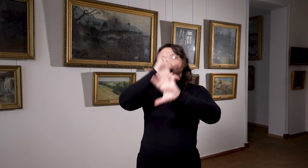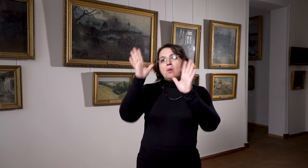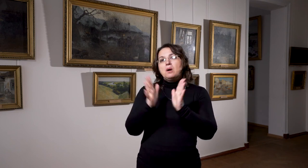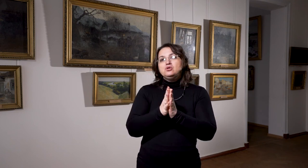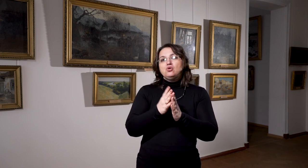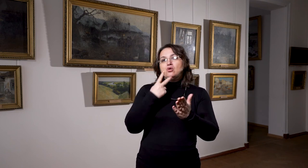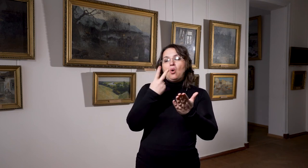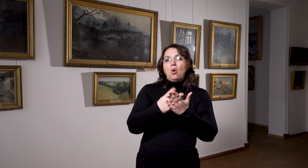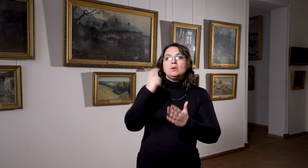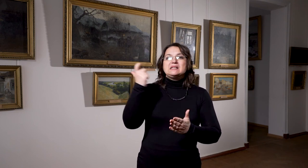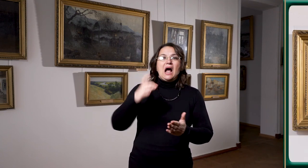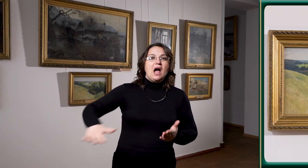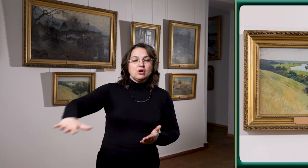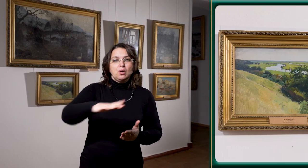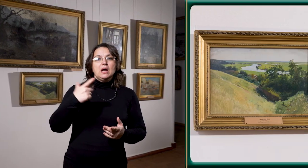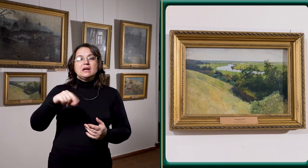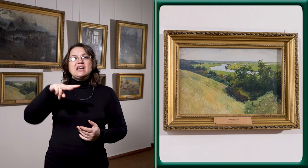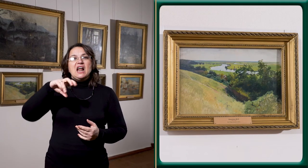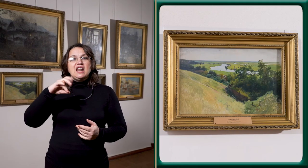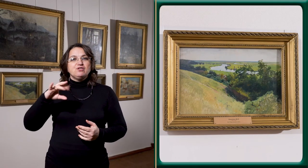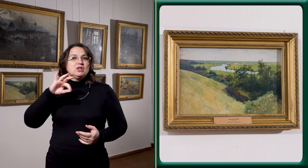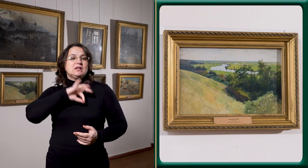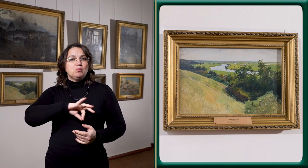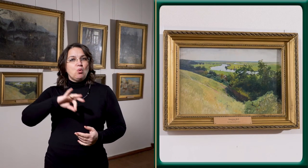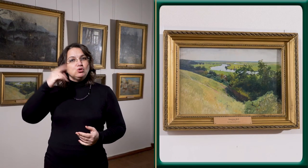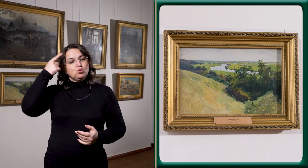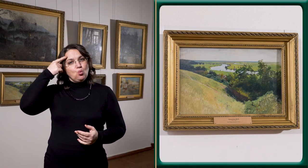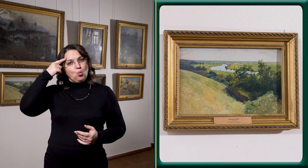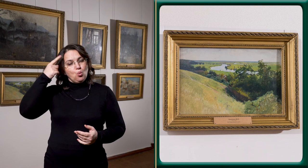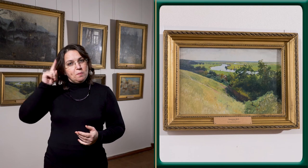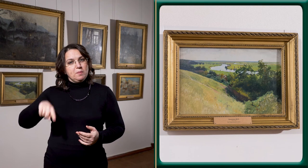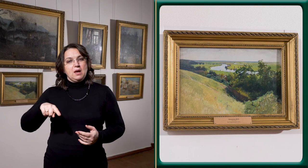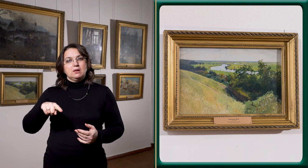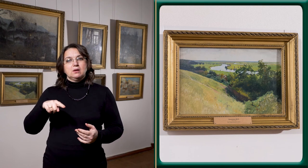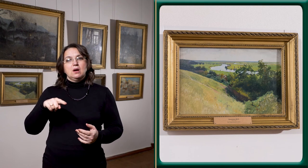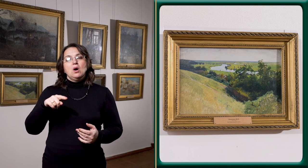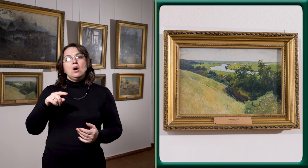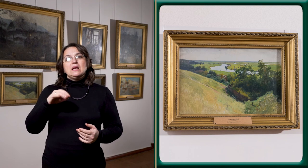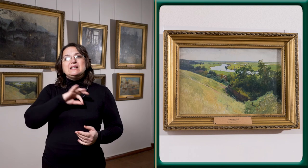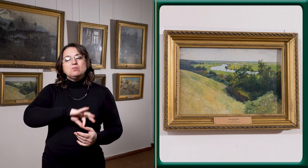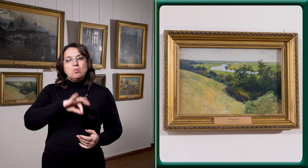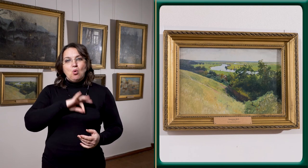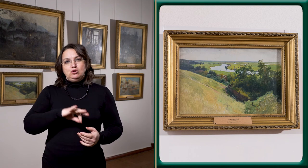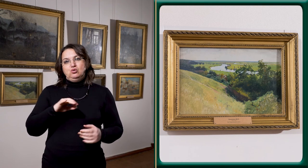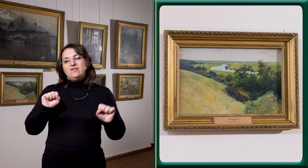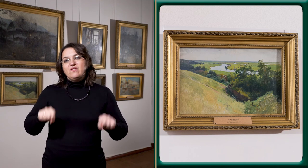где художник Левченко умело использует возможности зеленого цвета, наполняет нашу душу позитивом и